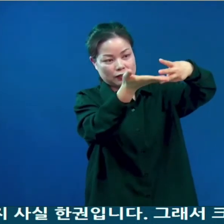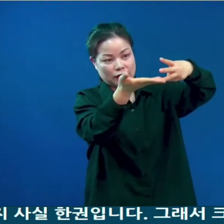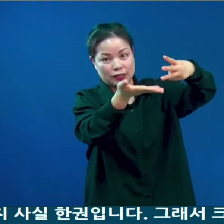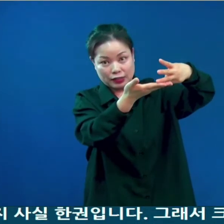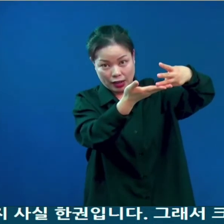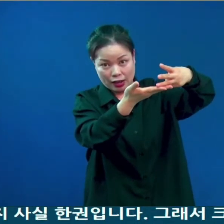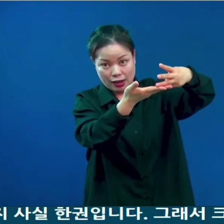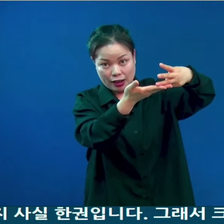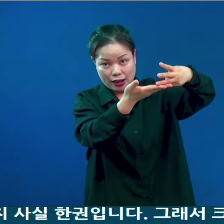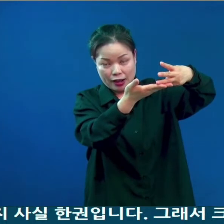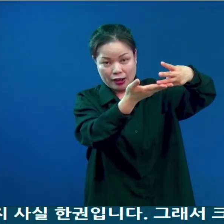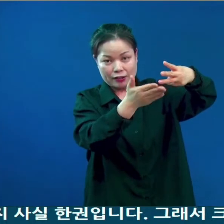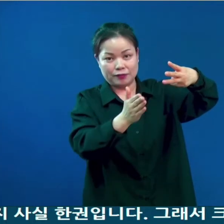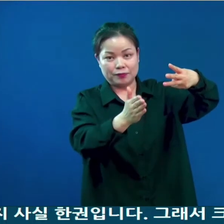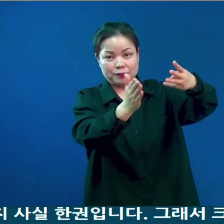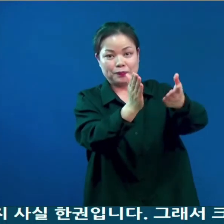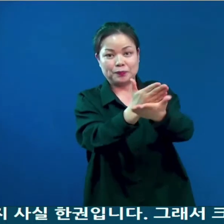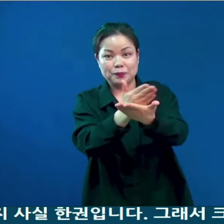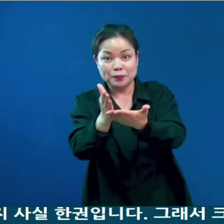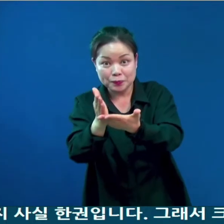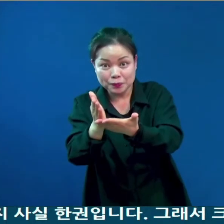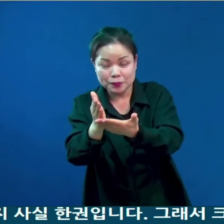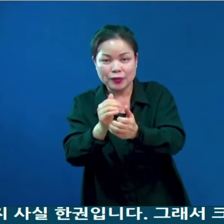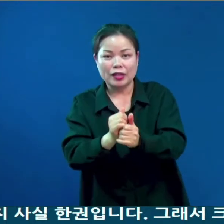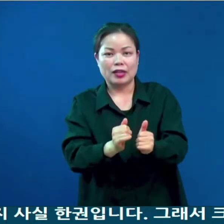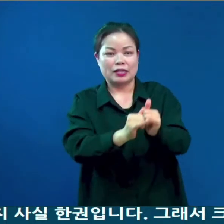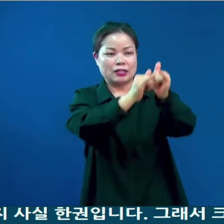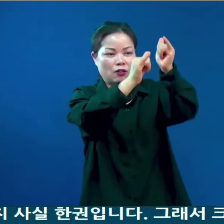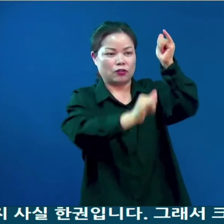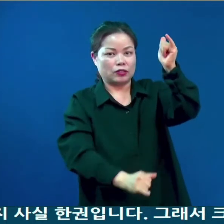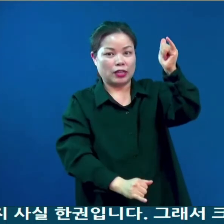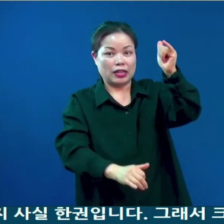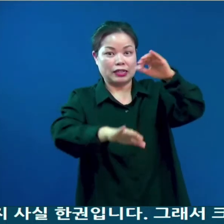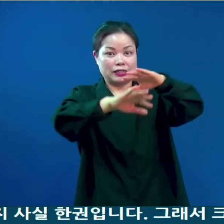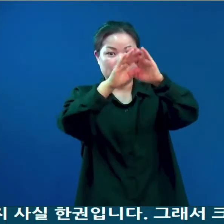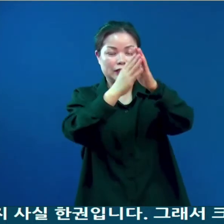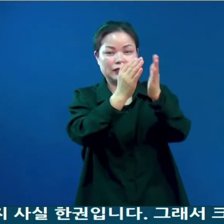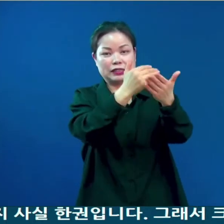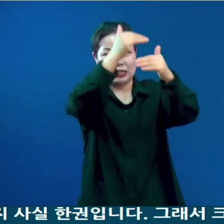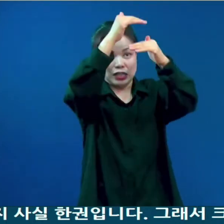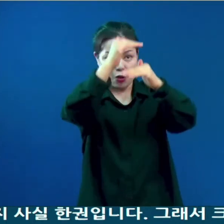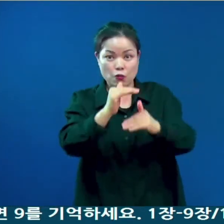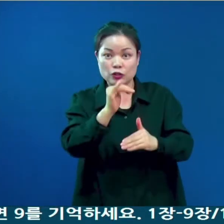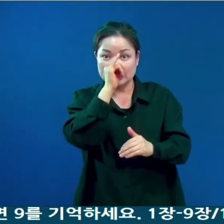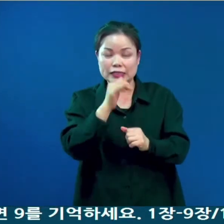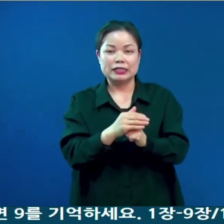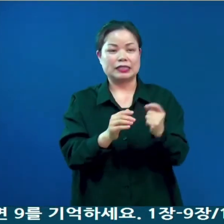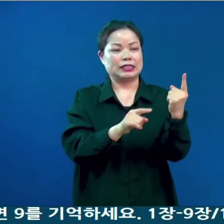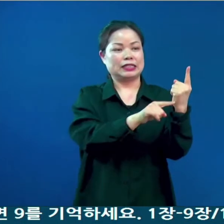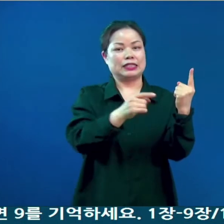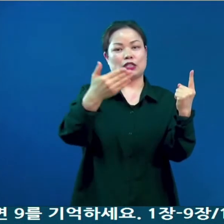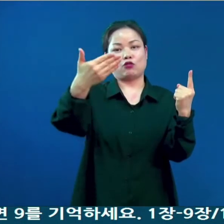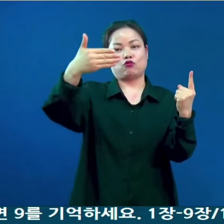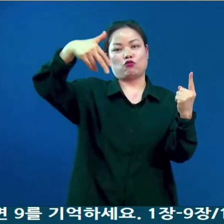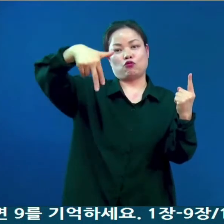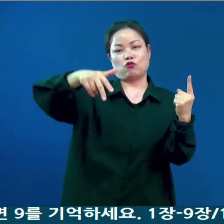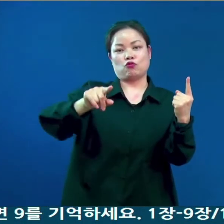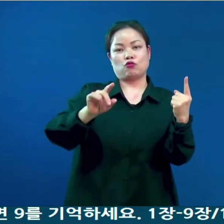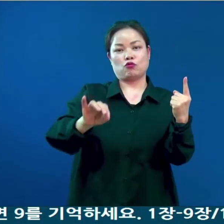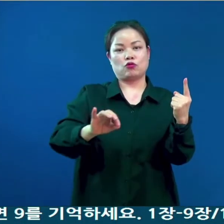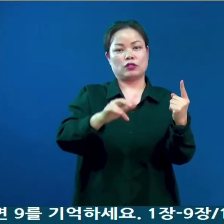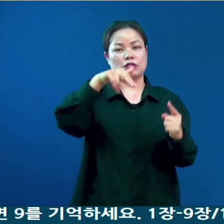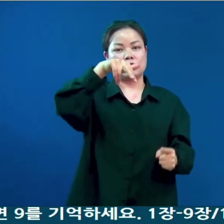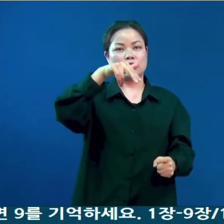토막으로 나누어서 역대기 전체의 큰 그림을 그리시면 좋겠고요. 1장부터 9장까지는